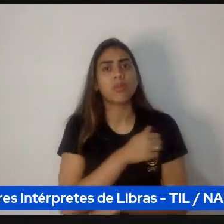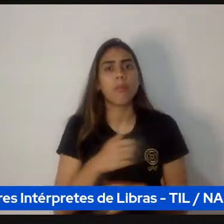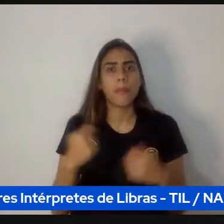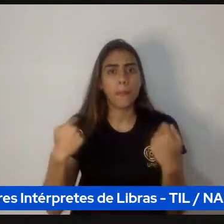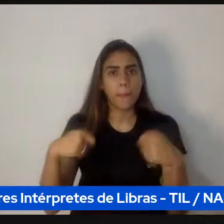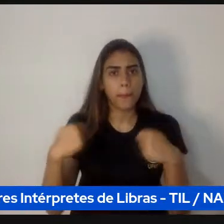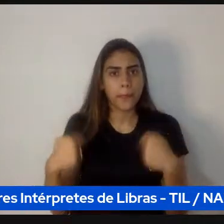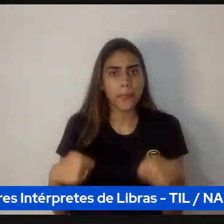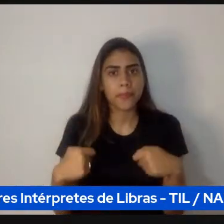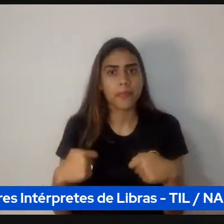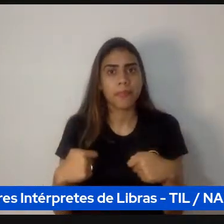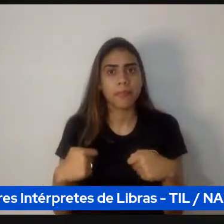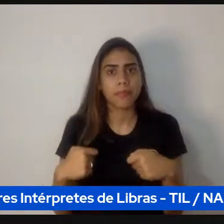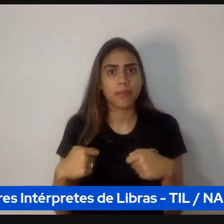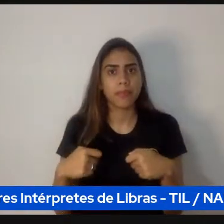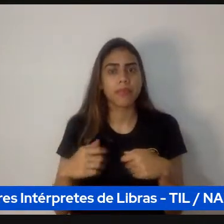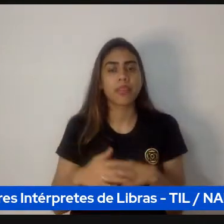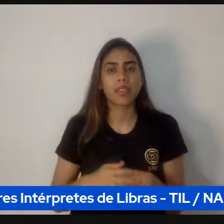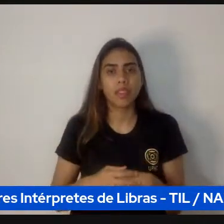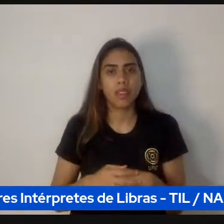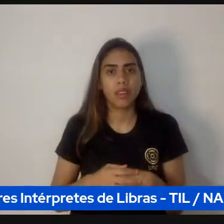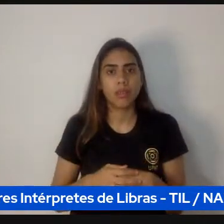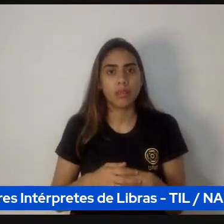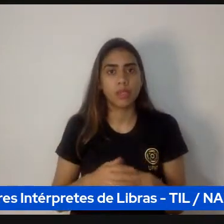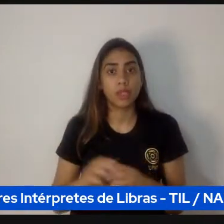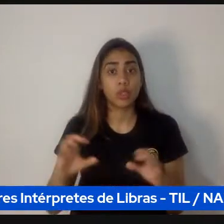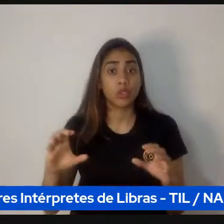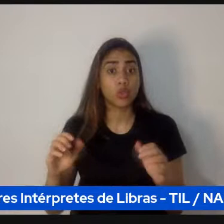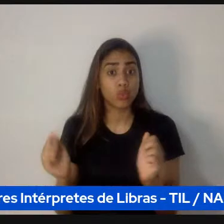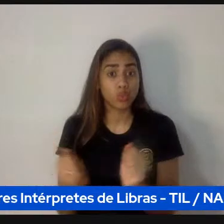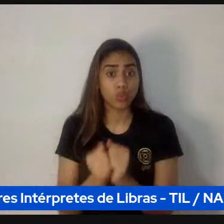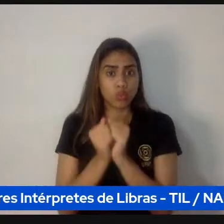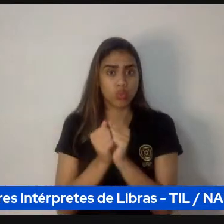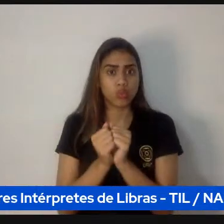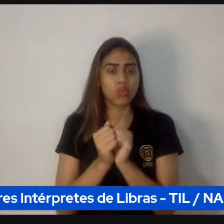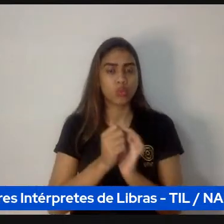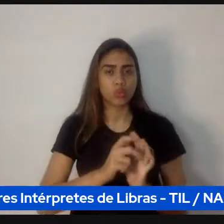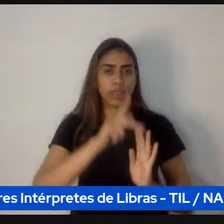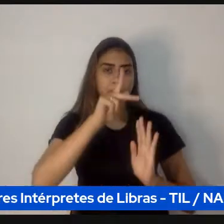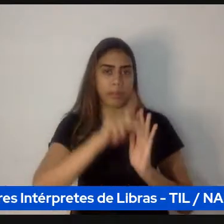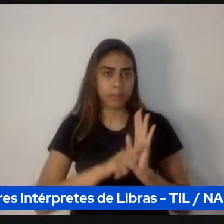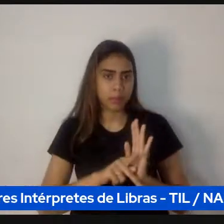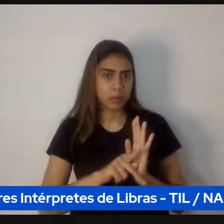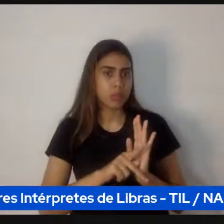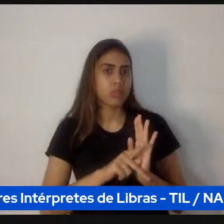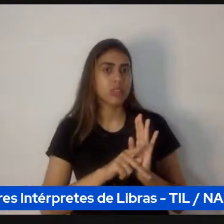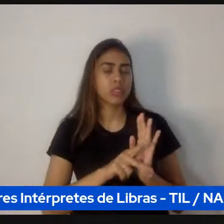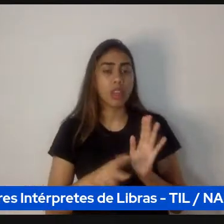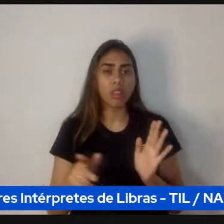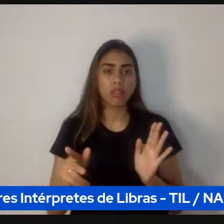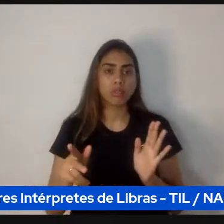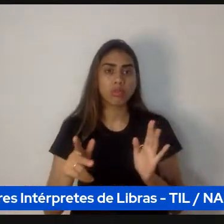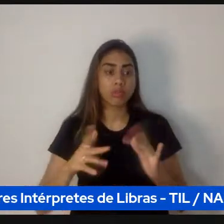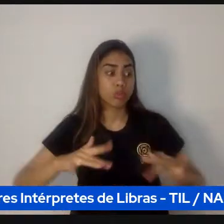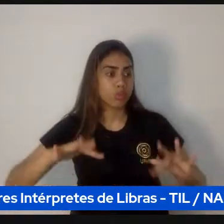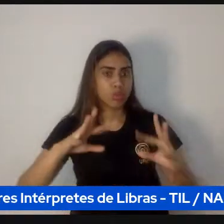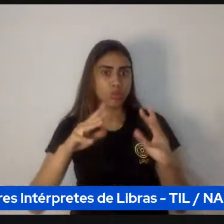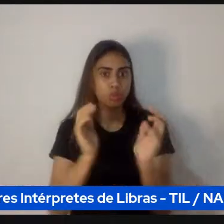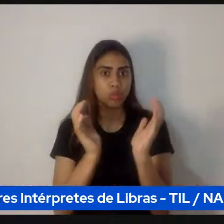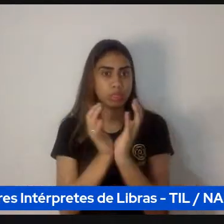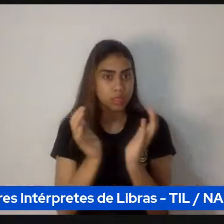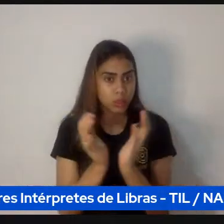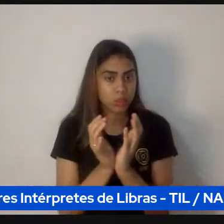participar de projetos que as outras crianças participam, né? Tem muito espaço que não está pensado para ele, sendo